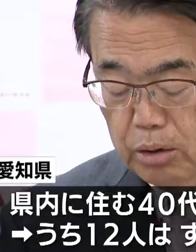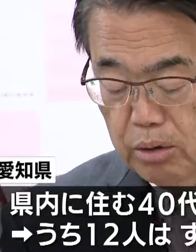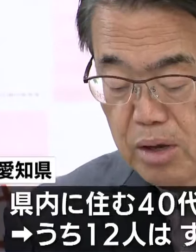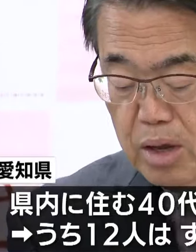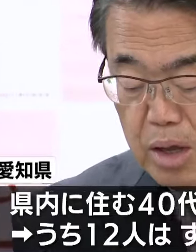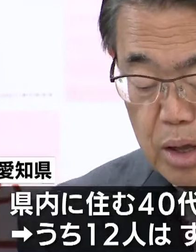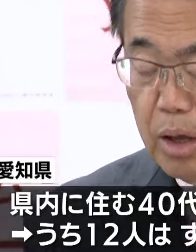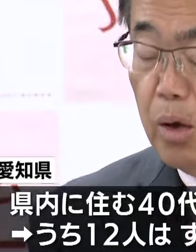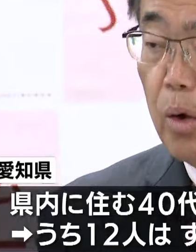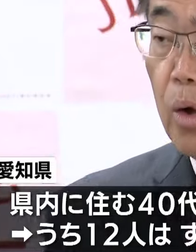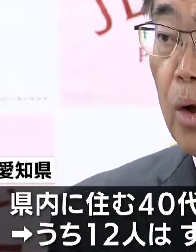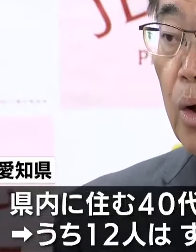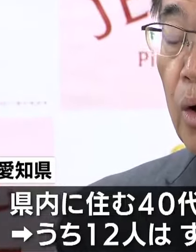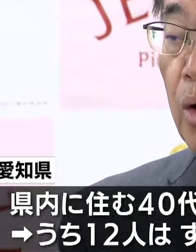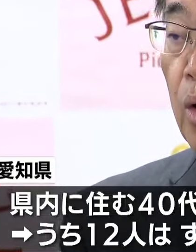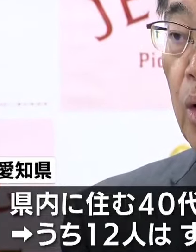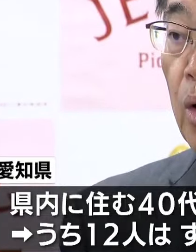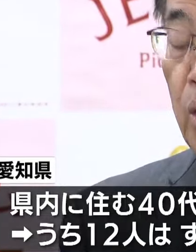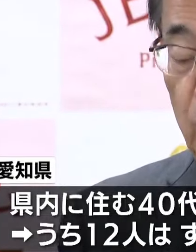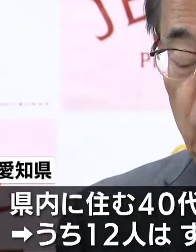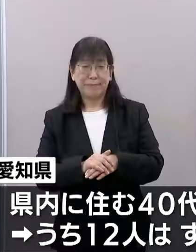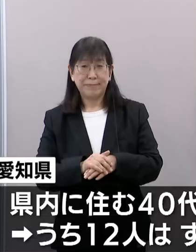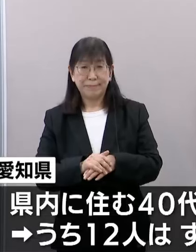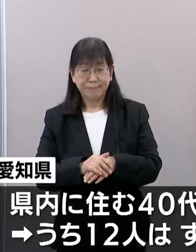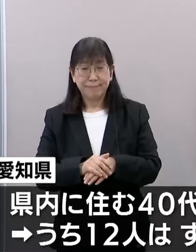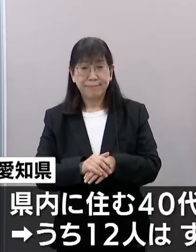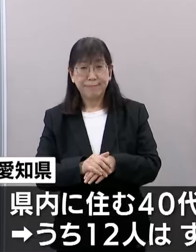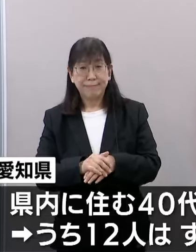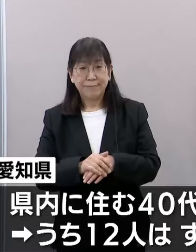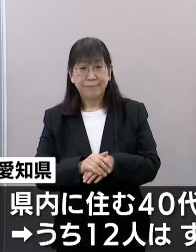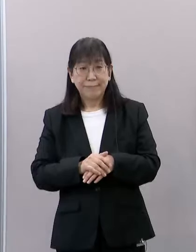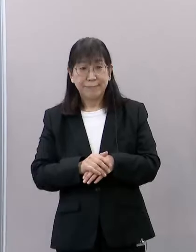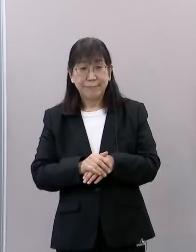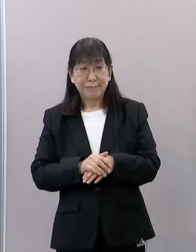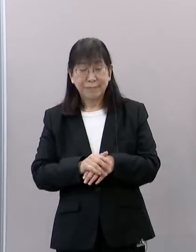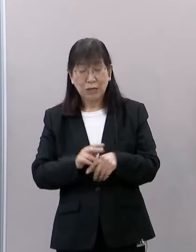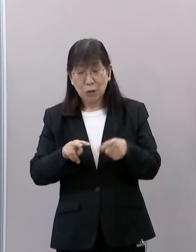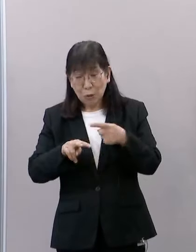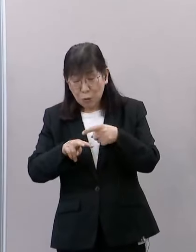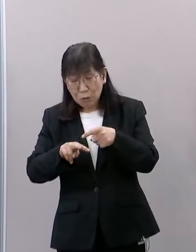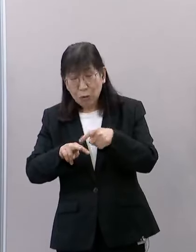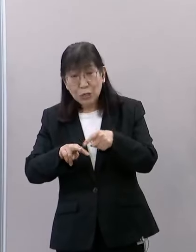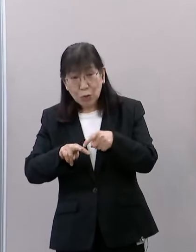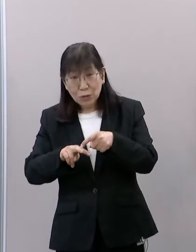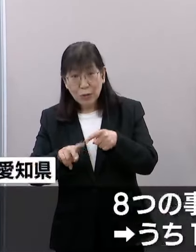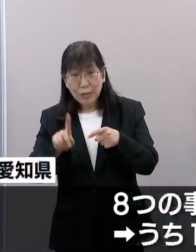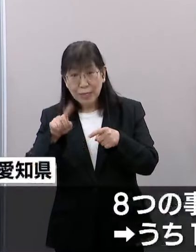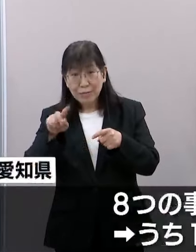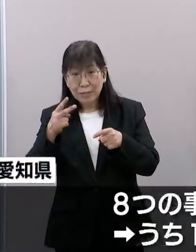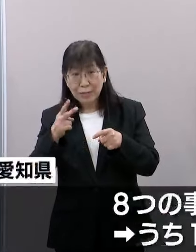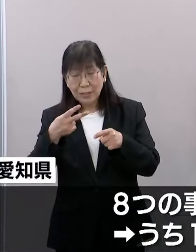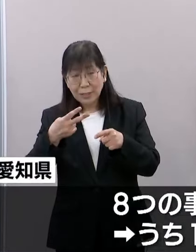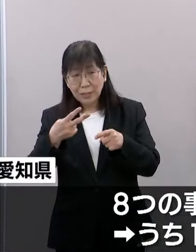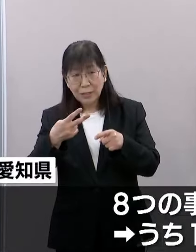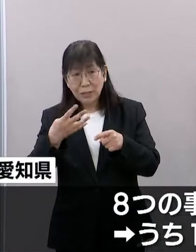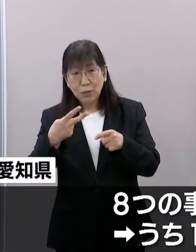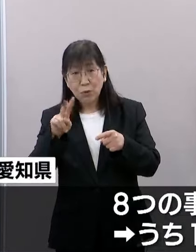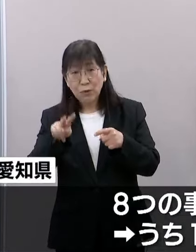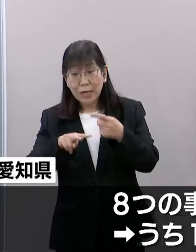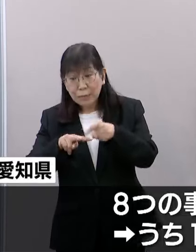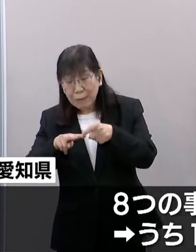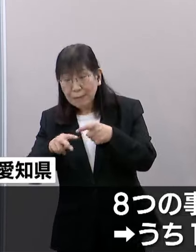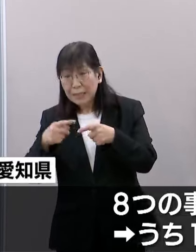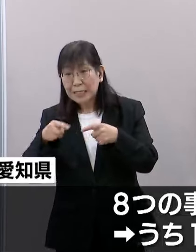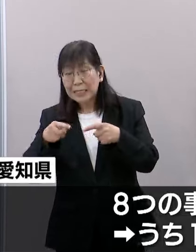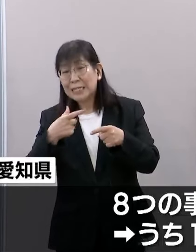たそのうち12人はすでに退院したということです県内ではベニコ事原料を使った